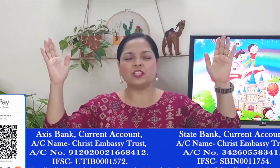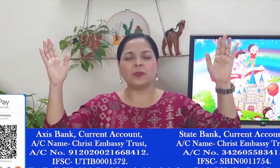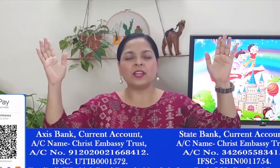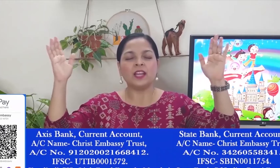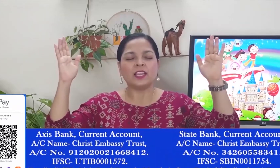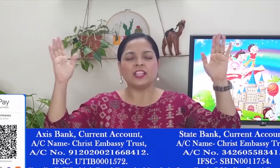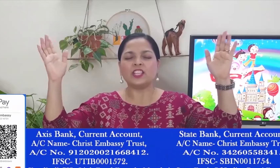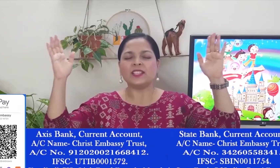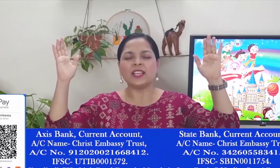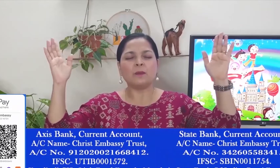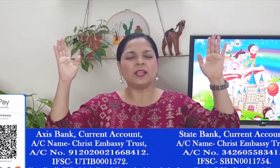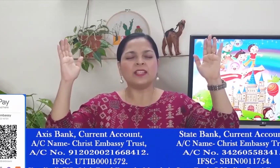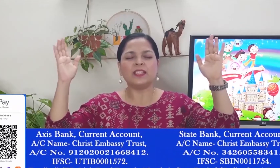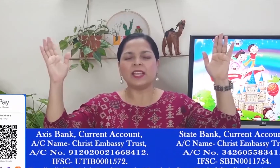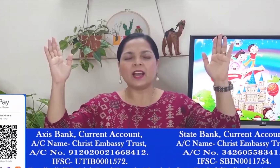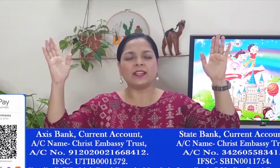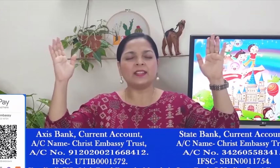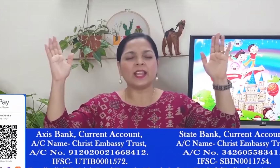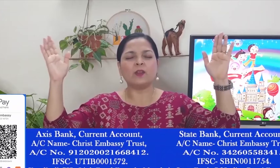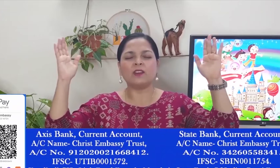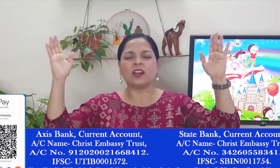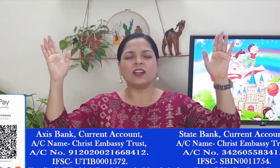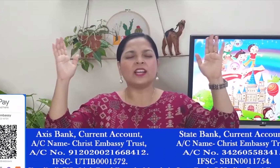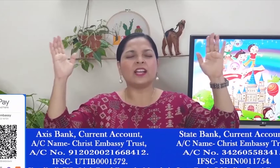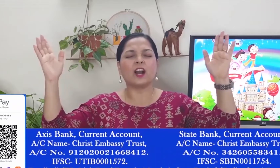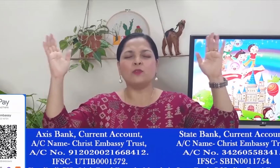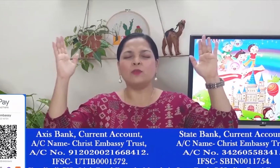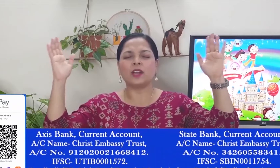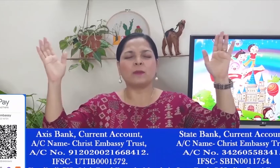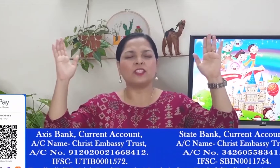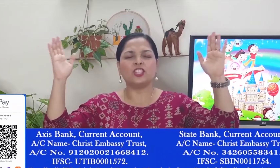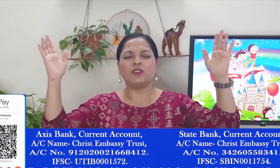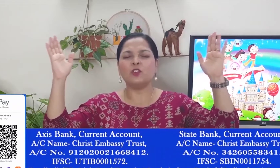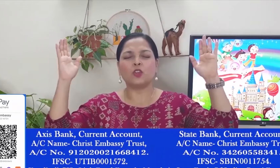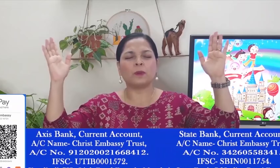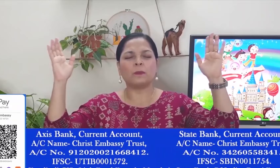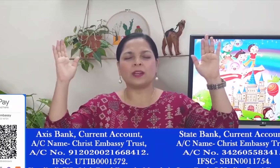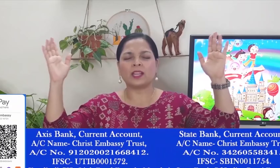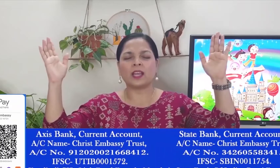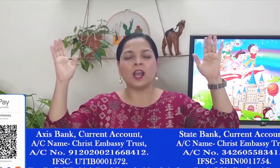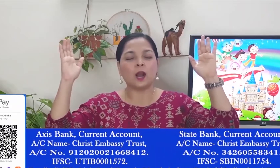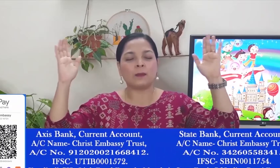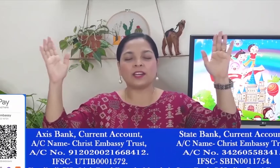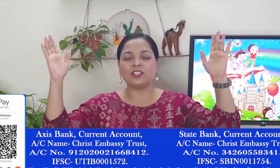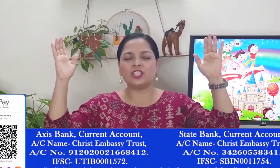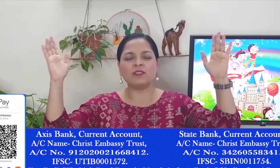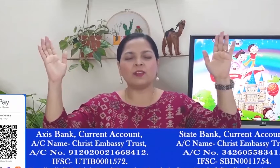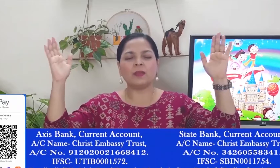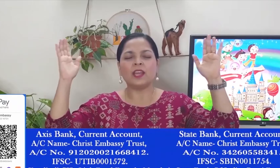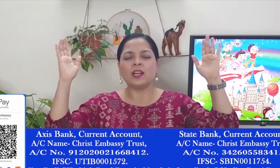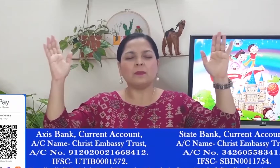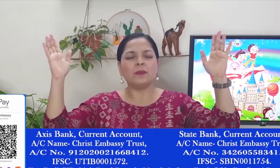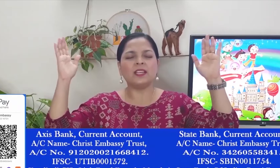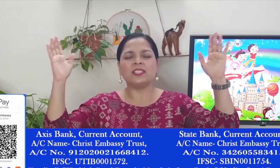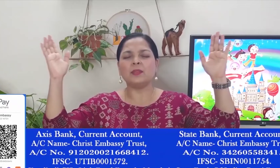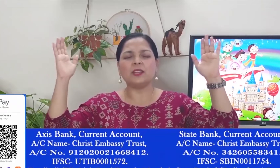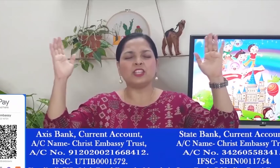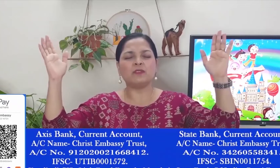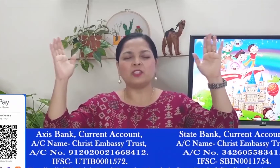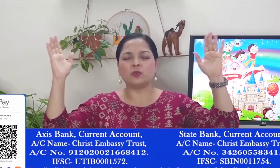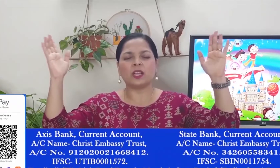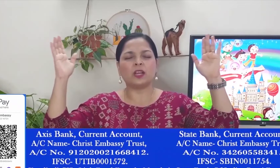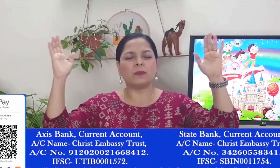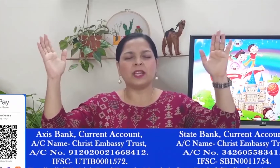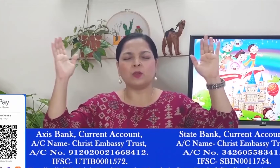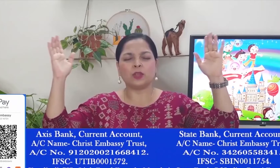हुनुहुन्छ, धन्यवाद दिनेछौँ प्रभुजी। जसरी हामीले तपाईँलाई भेटी दिएका छौँ, जसरी हामी तपाईँलाई भेटी दिँदछौँ अनि हाम्रो जीवनमा अनुग्रह तपाईँको अझ